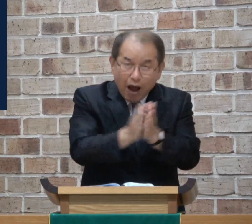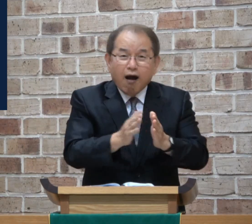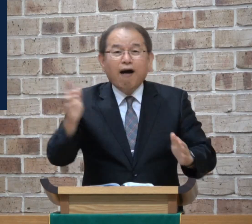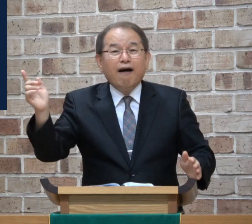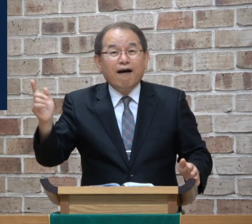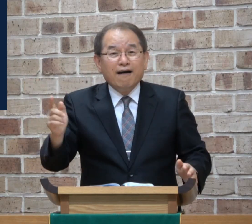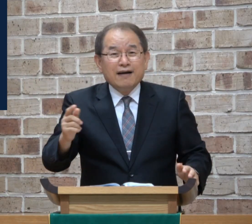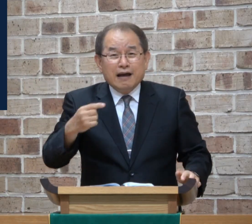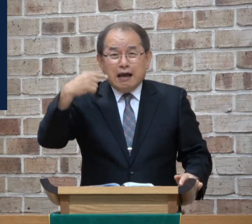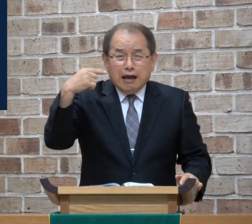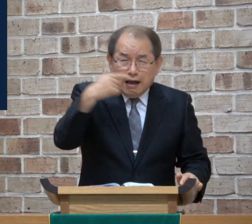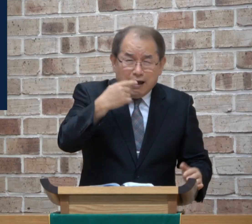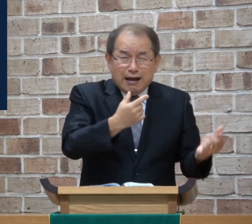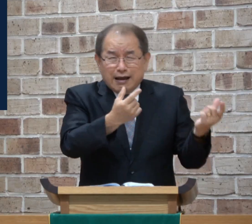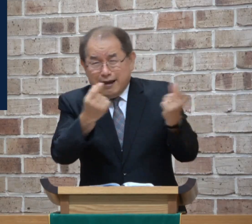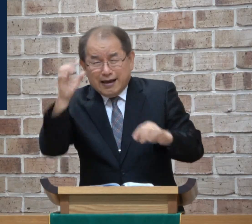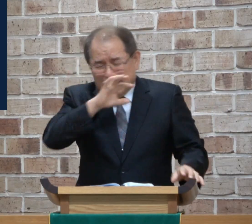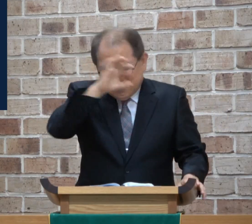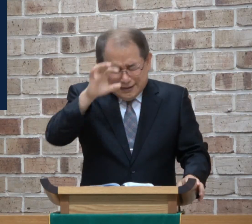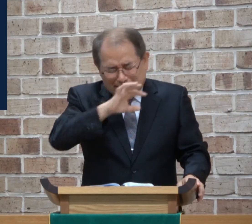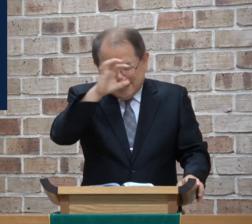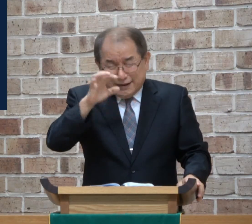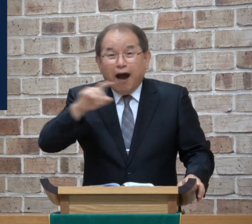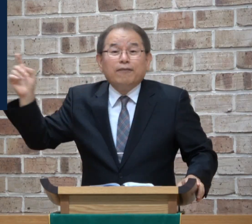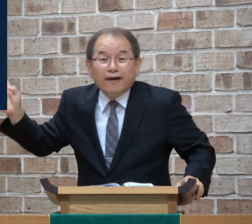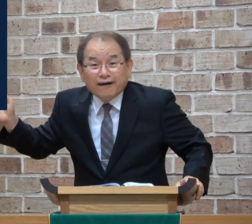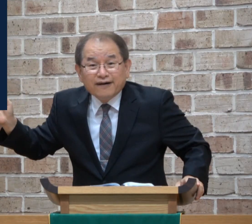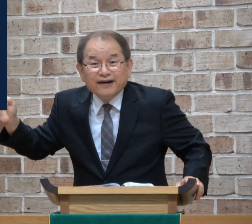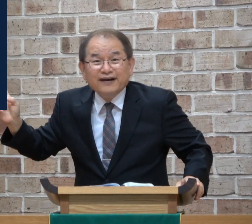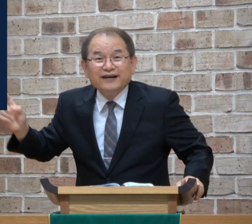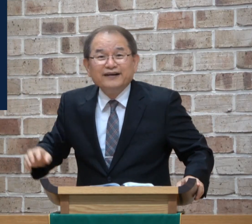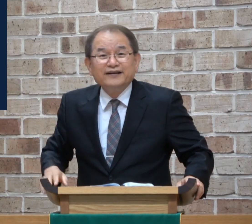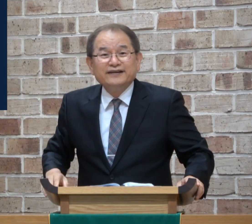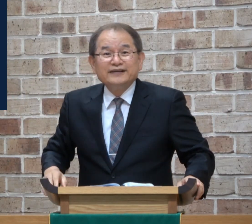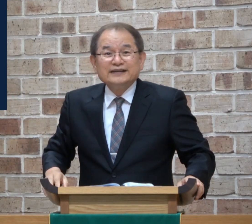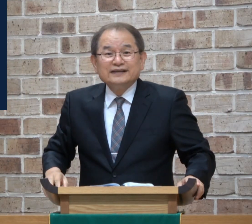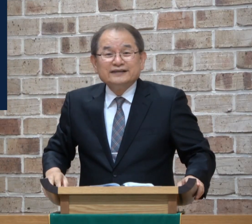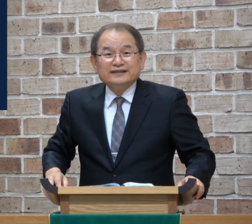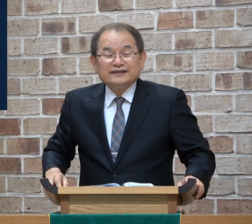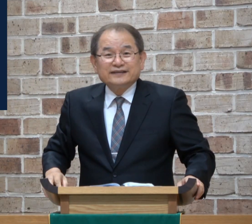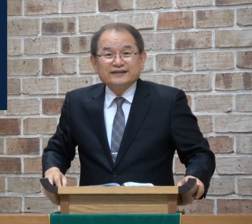가운데 함께 해야 되는 것입니다. 철저한 훈련을 통해서 이루어진 것입니다.